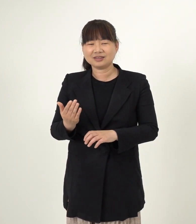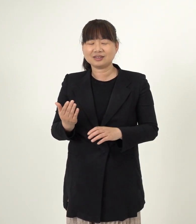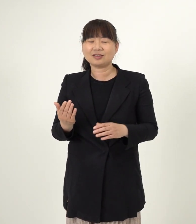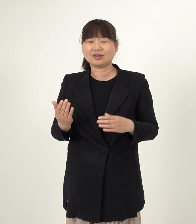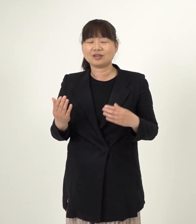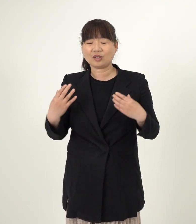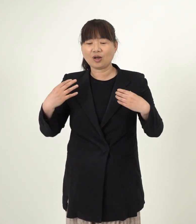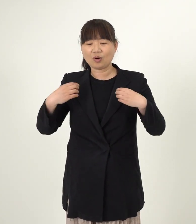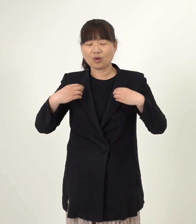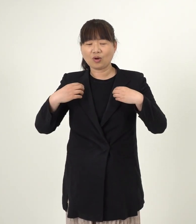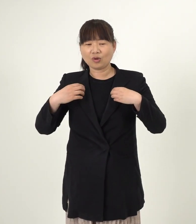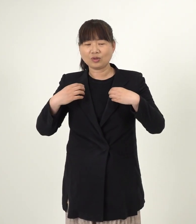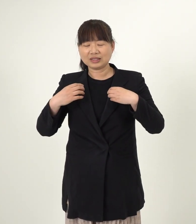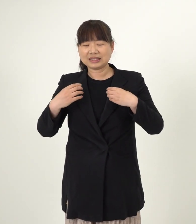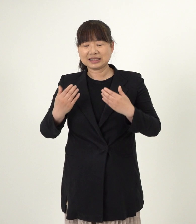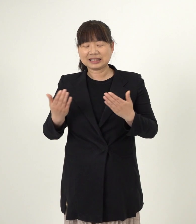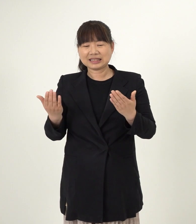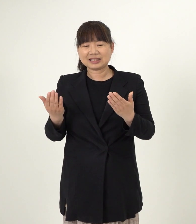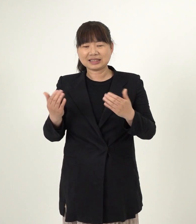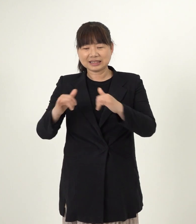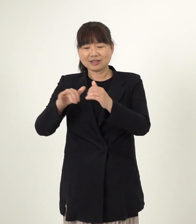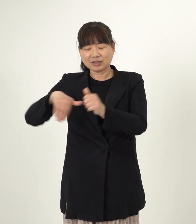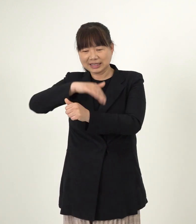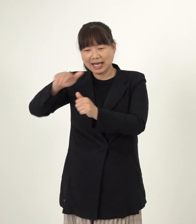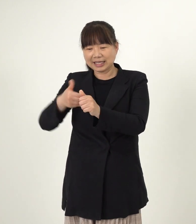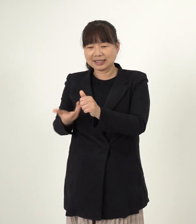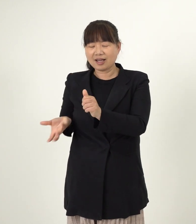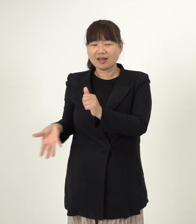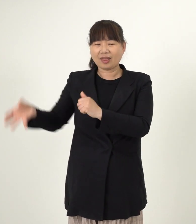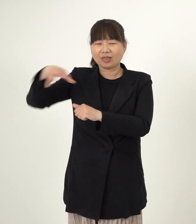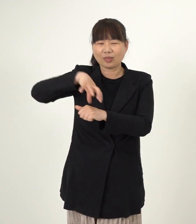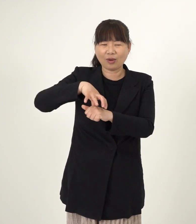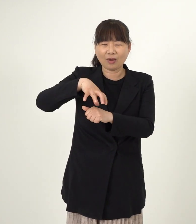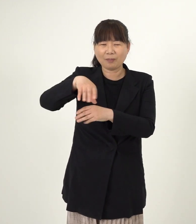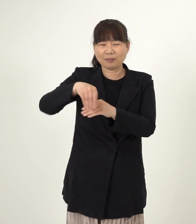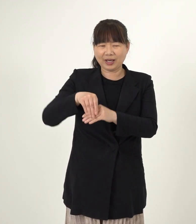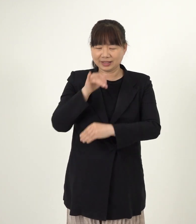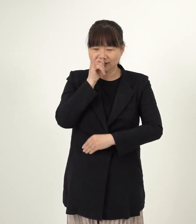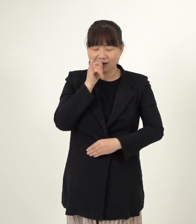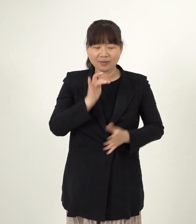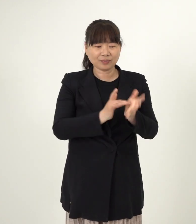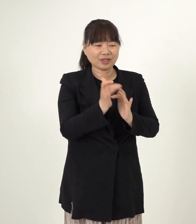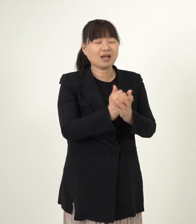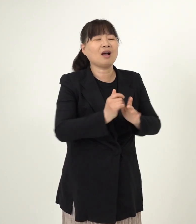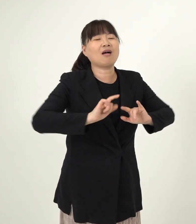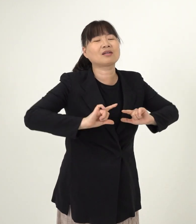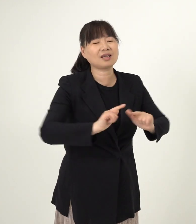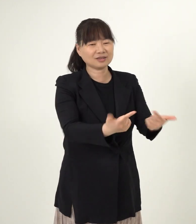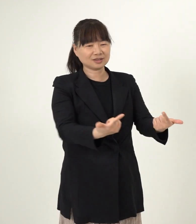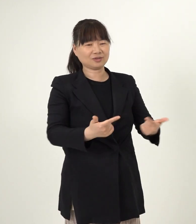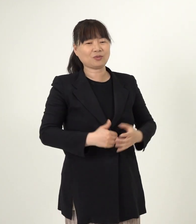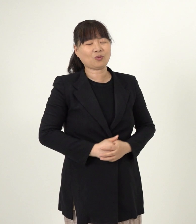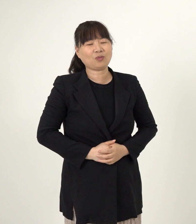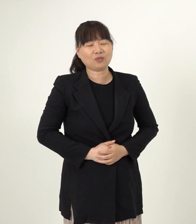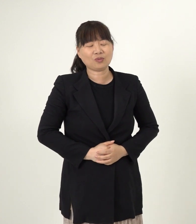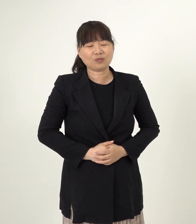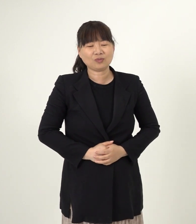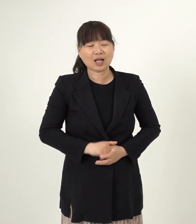말이에요. 그렇죠, 여러분? 예수님이 그게 아니고 하는 순간 이